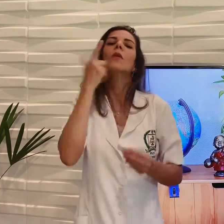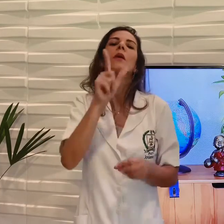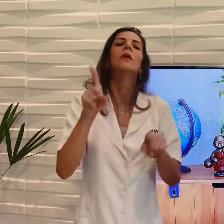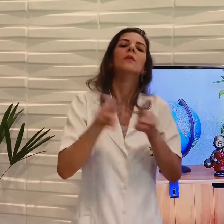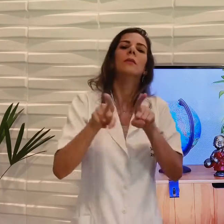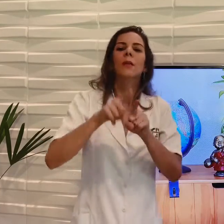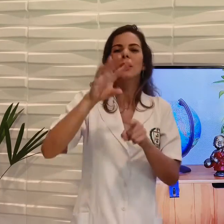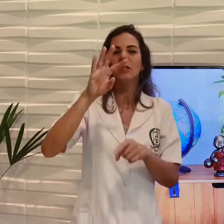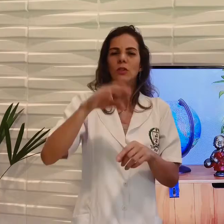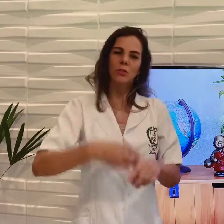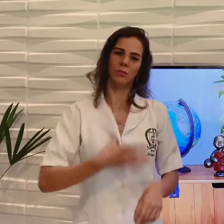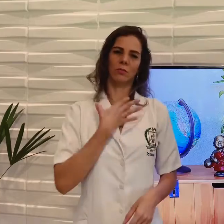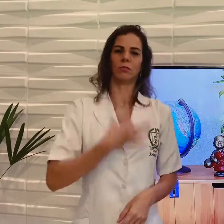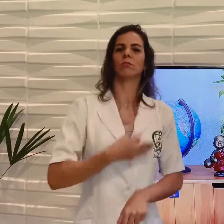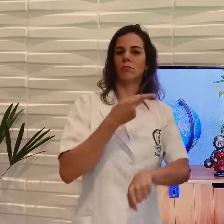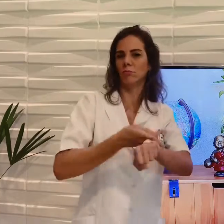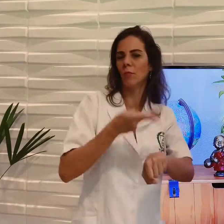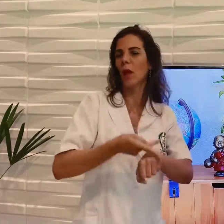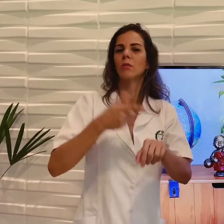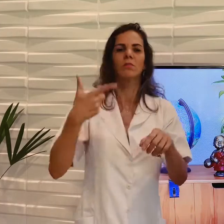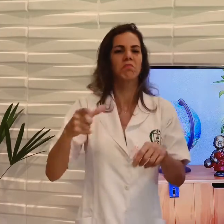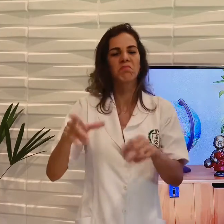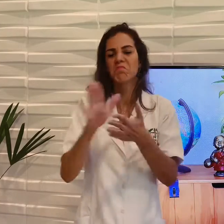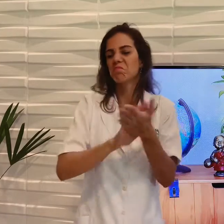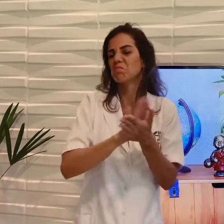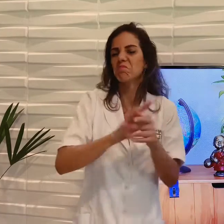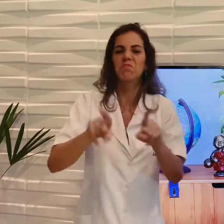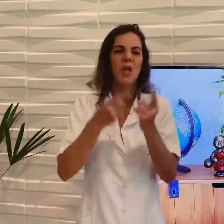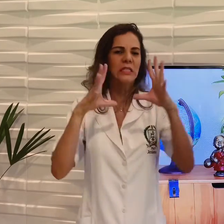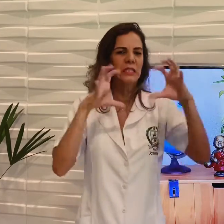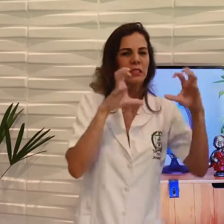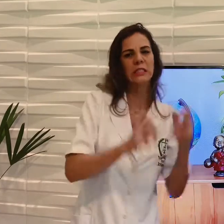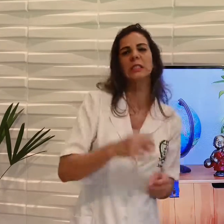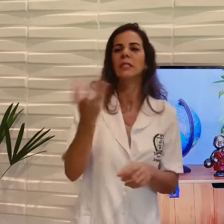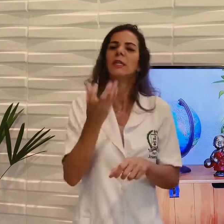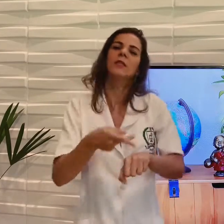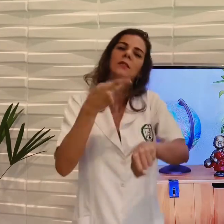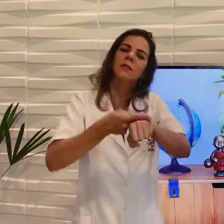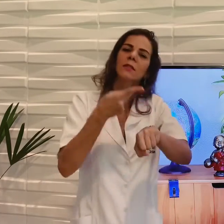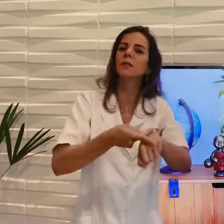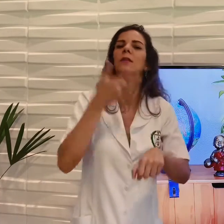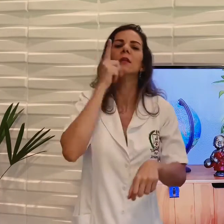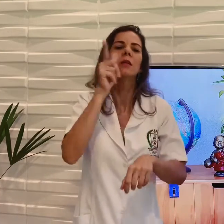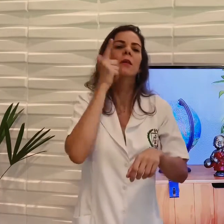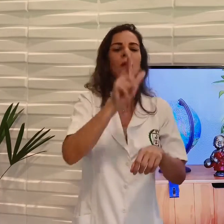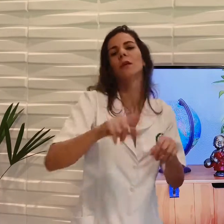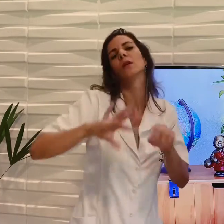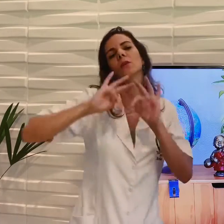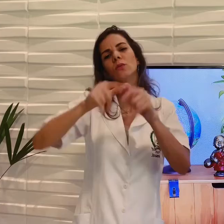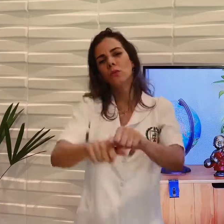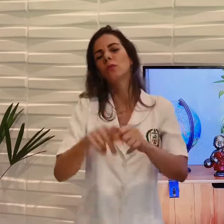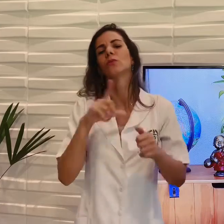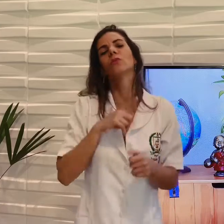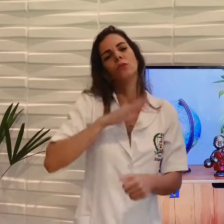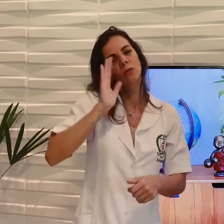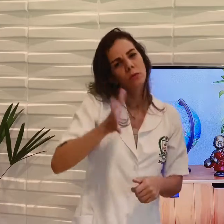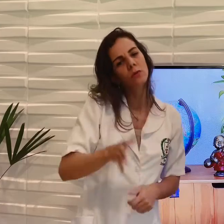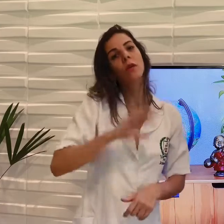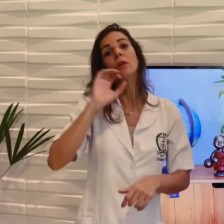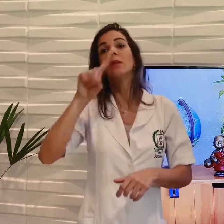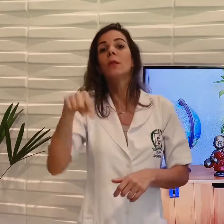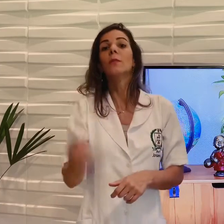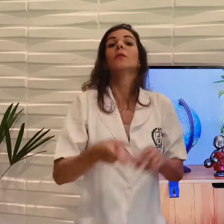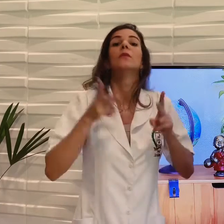tinha rebaixamento, não tinha nada disso. Então só quem ainda estava de fato brigando pelo título, quem ainda tinha, né, o que almejar naquela competição, é que